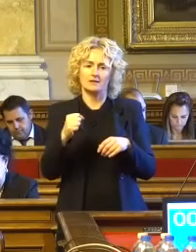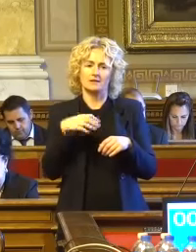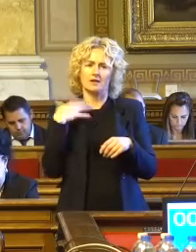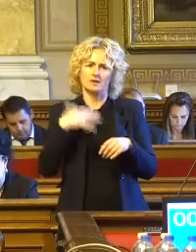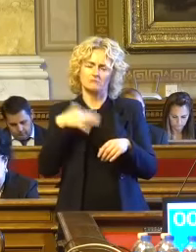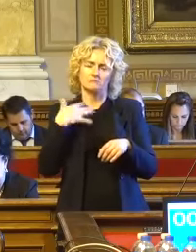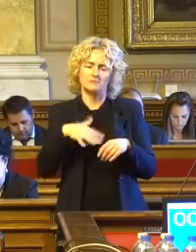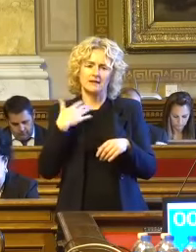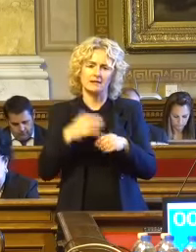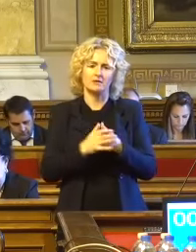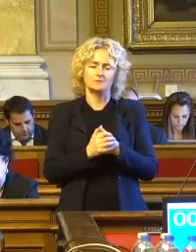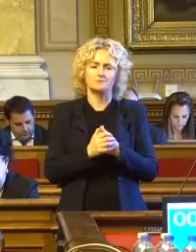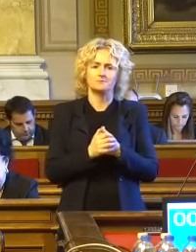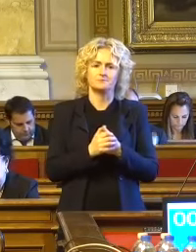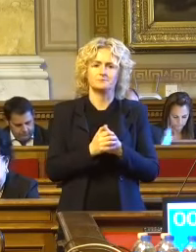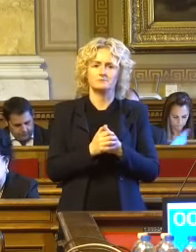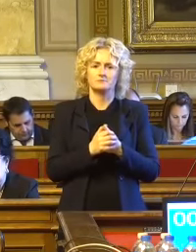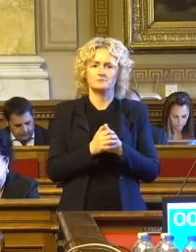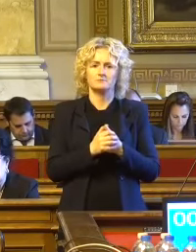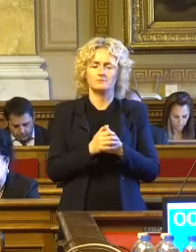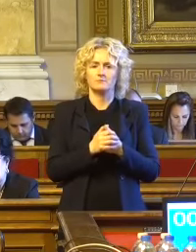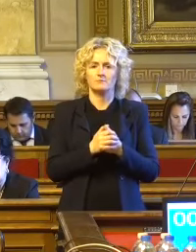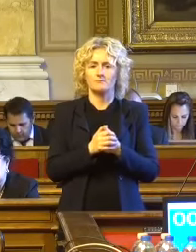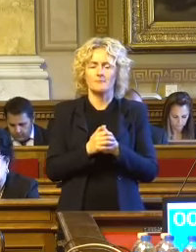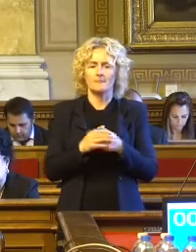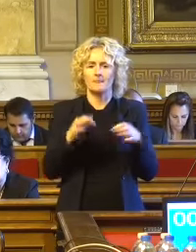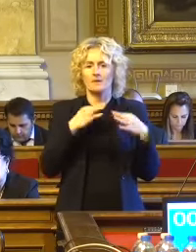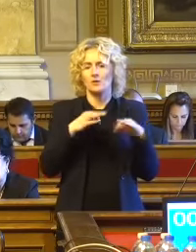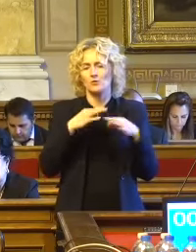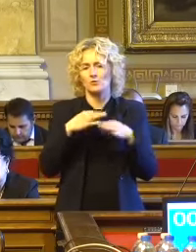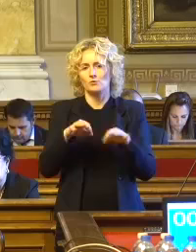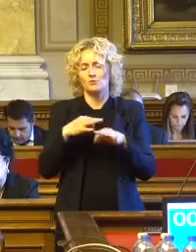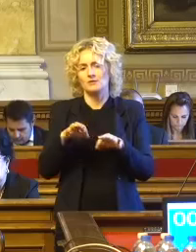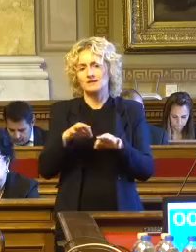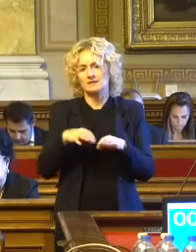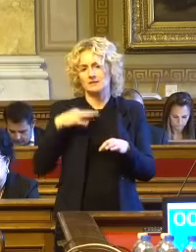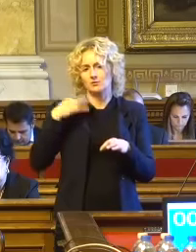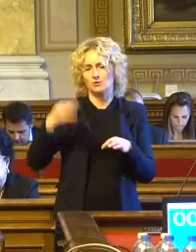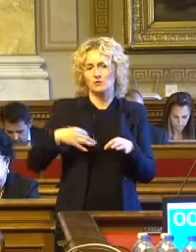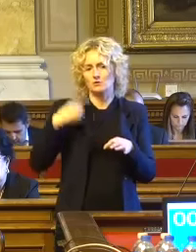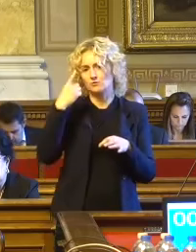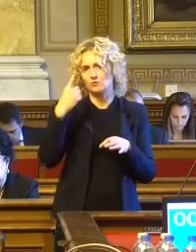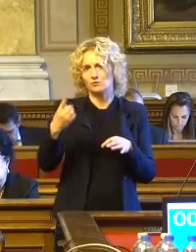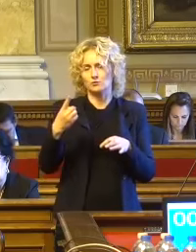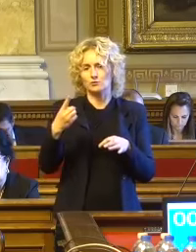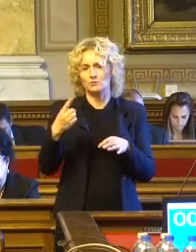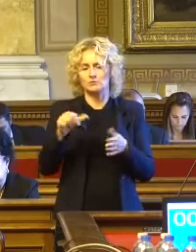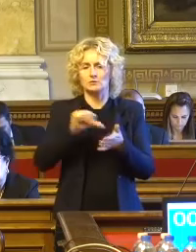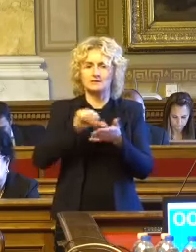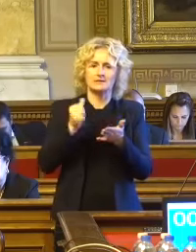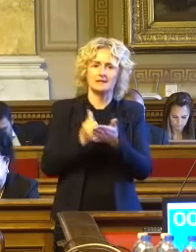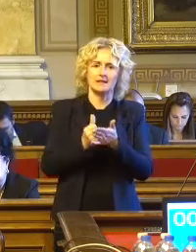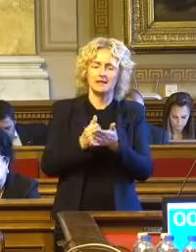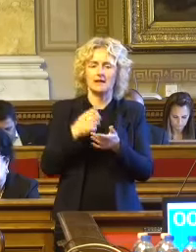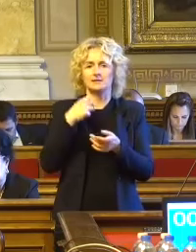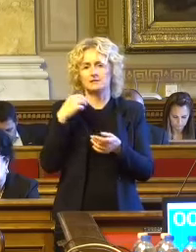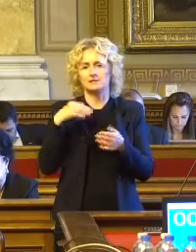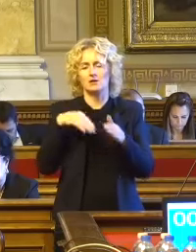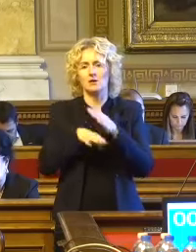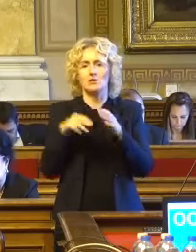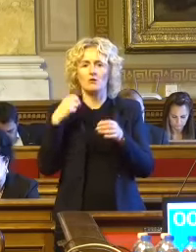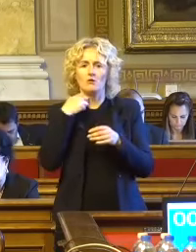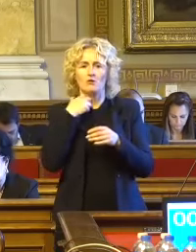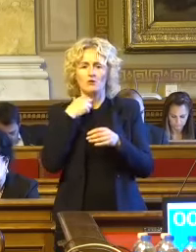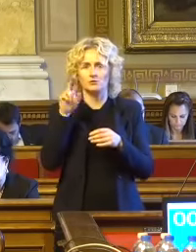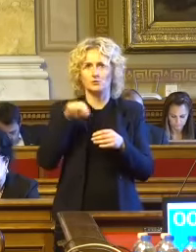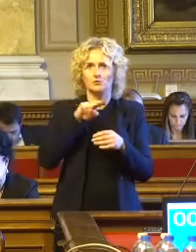esetleg ügyvezető asszony tud tájékoztatást adni arról. Itt nyilván hát esetleg Szeged vagy Algyő, illetve Szentes,